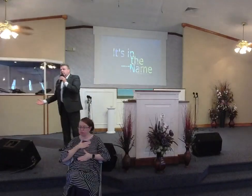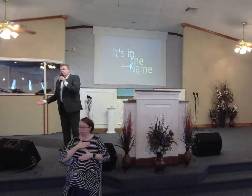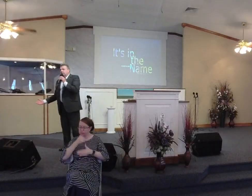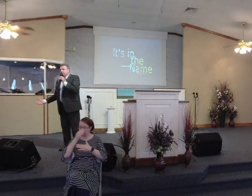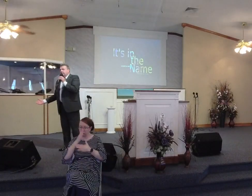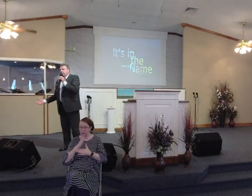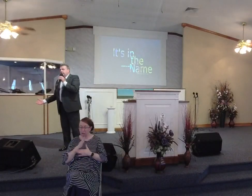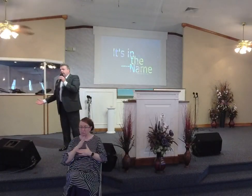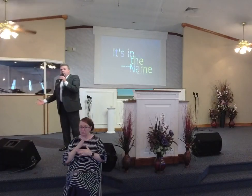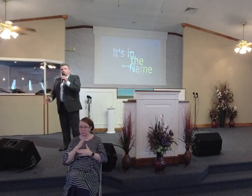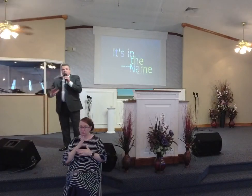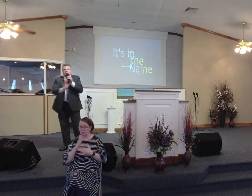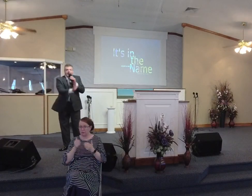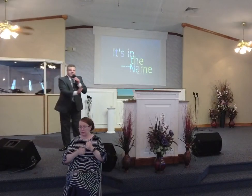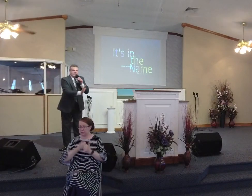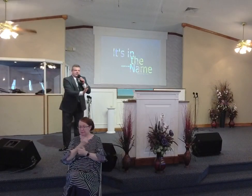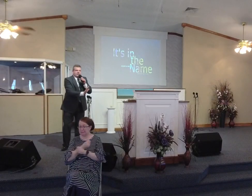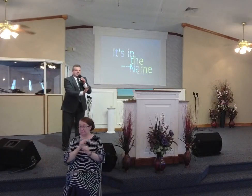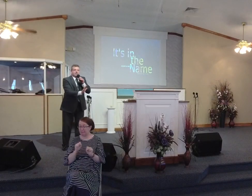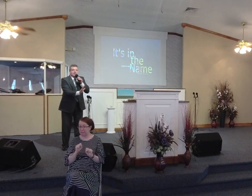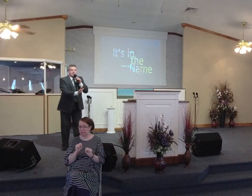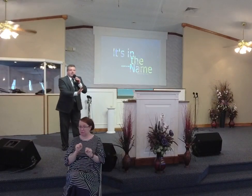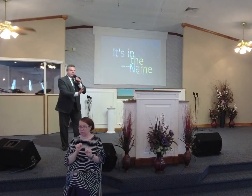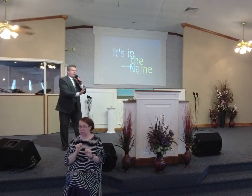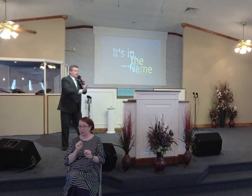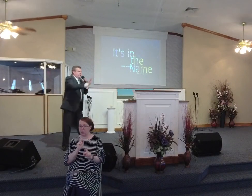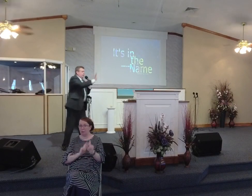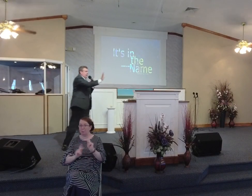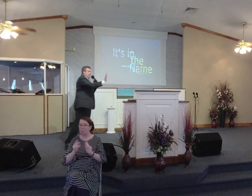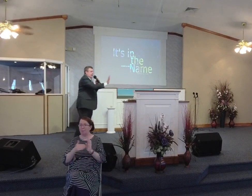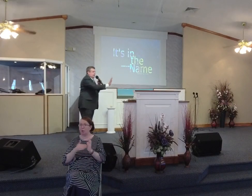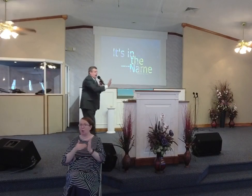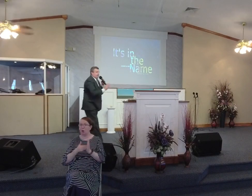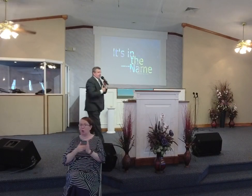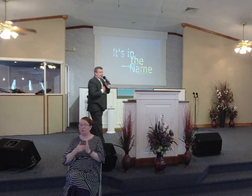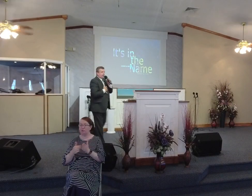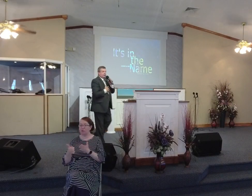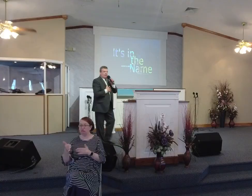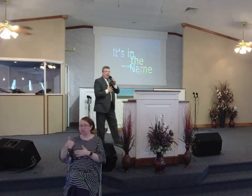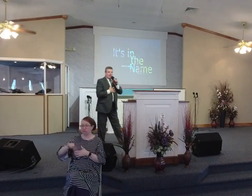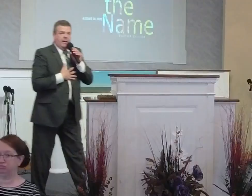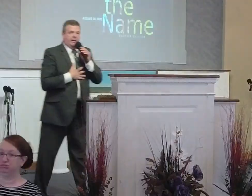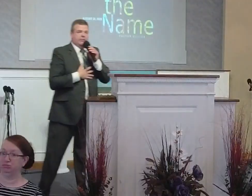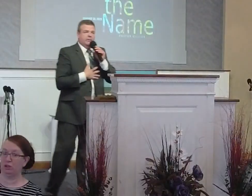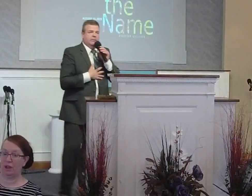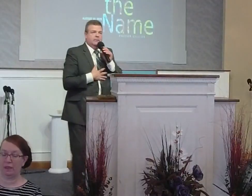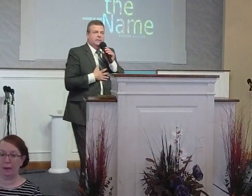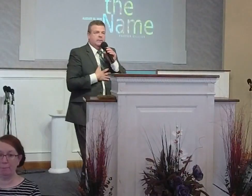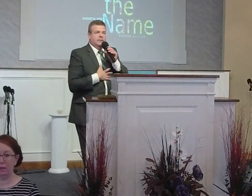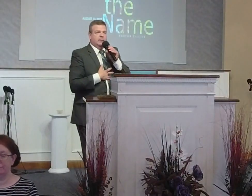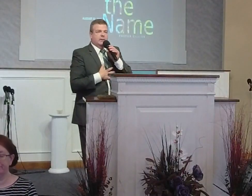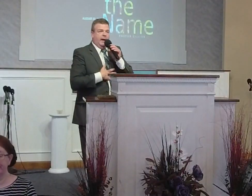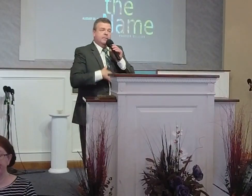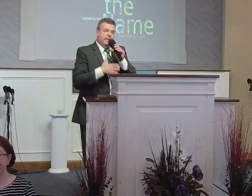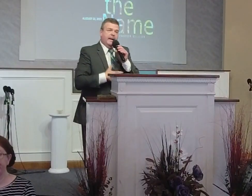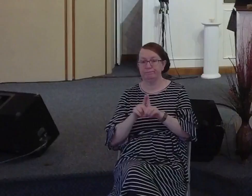las cosas que son favorables para Él, que también son de salvación para